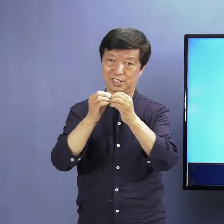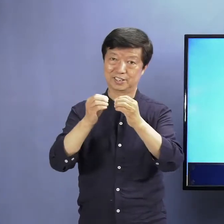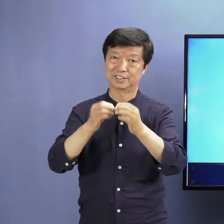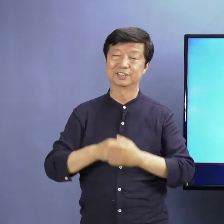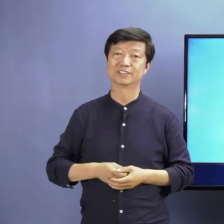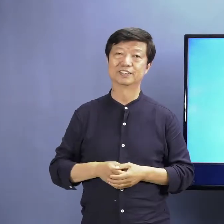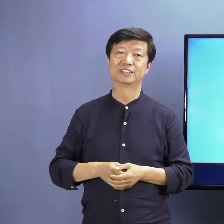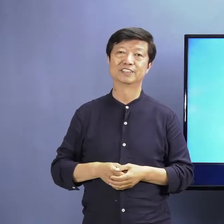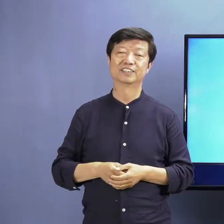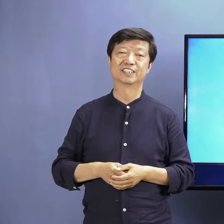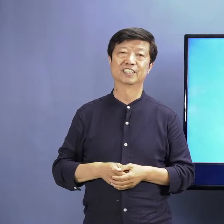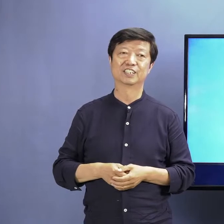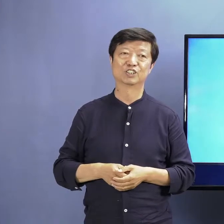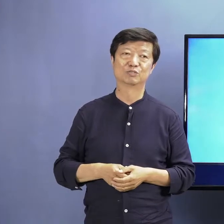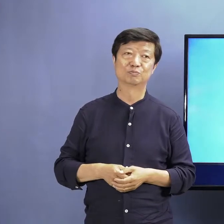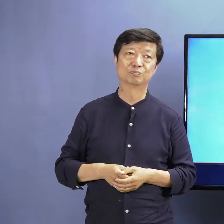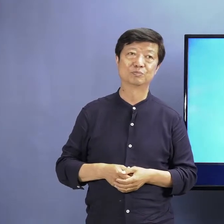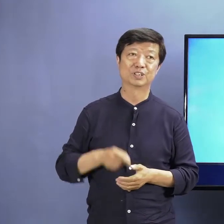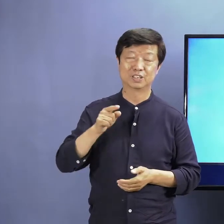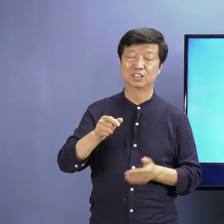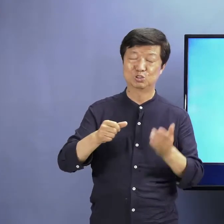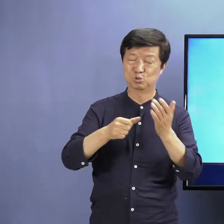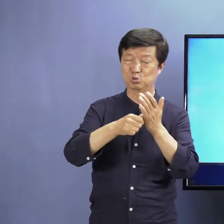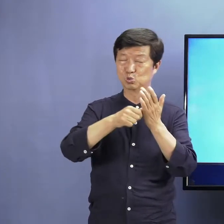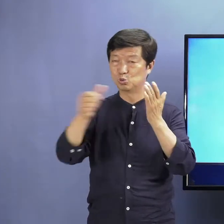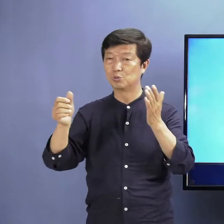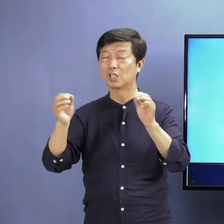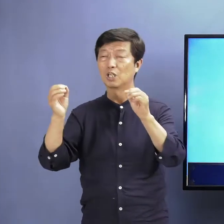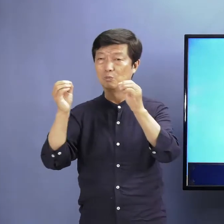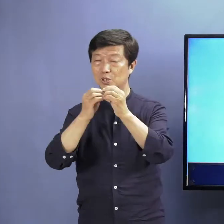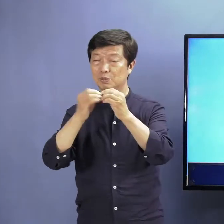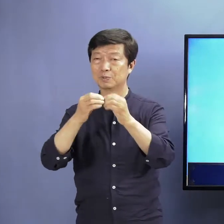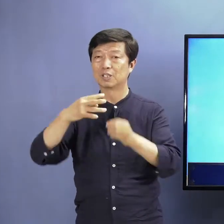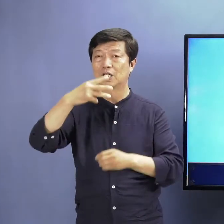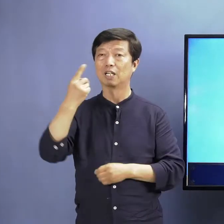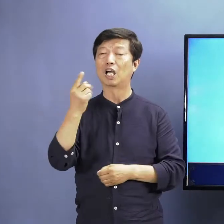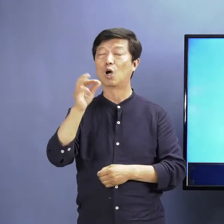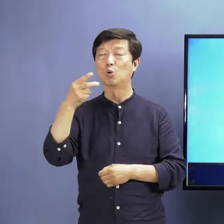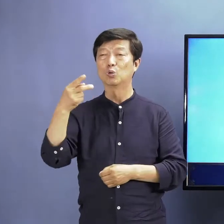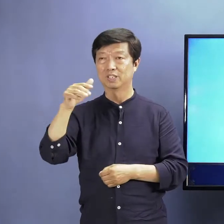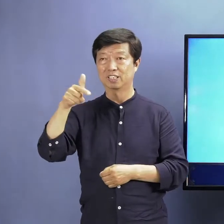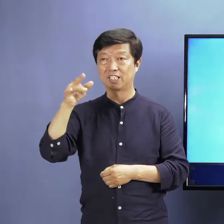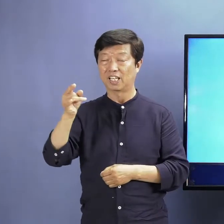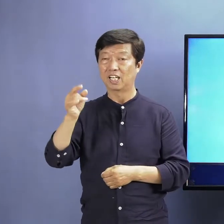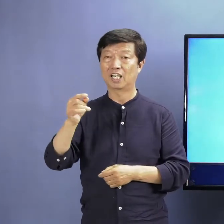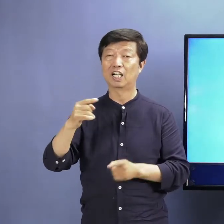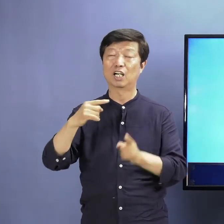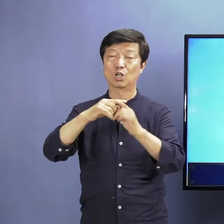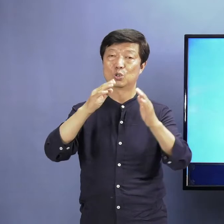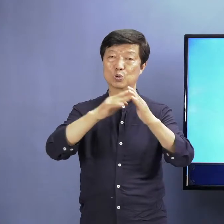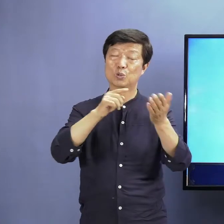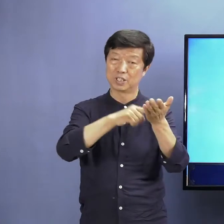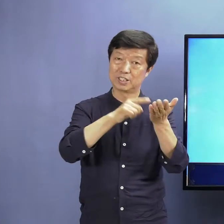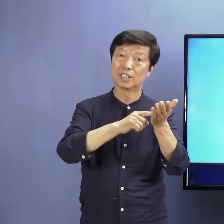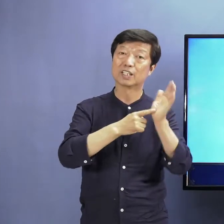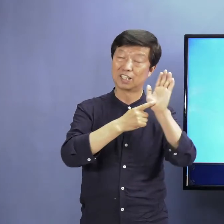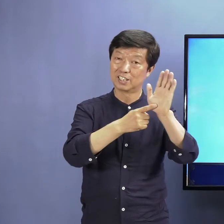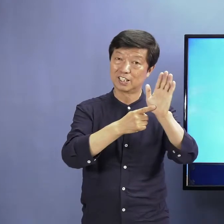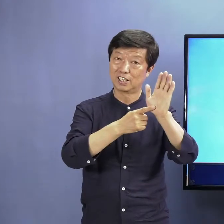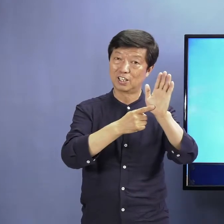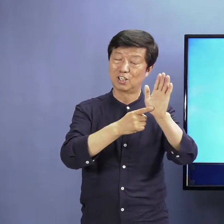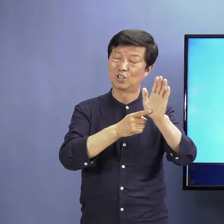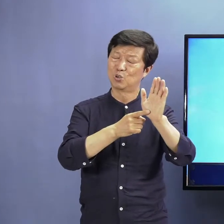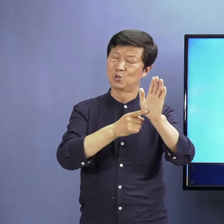진짜 어떤 때는 이 유명한 말씀이 라오디게아 교회에 있다는 것 자체가 좀 섭섭할 만큼 유명한 말씀이에요.